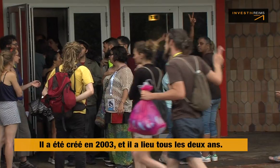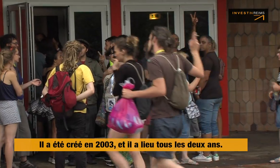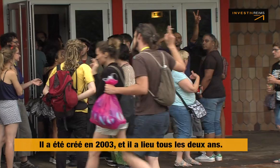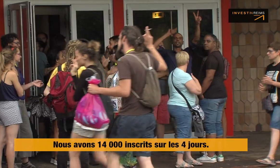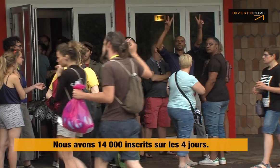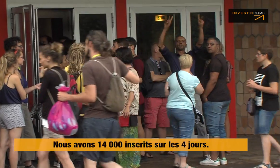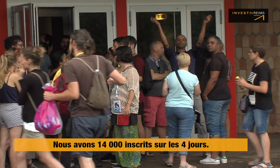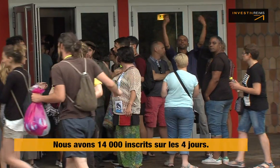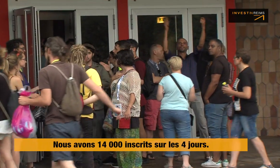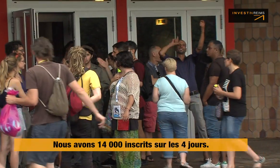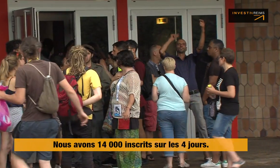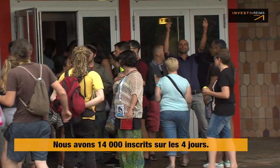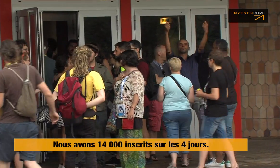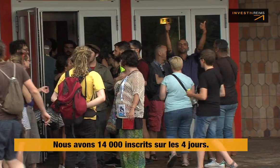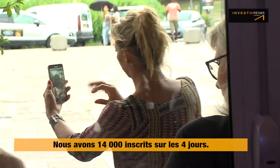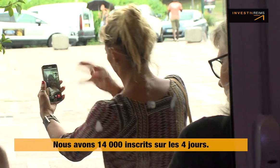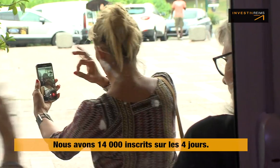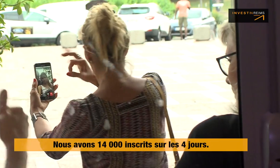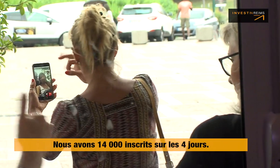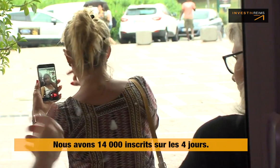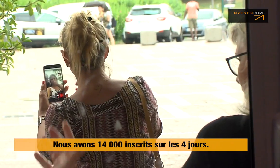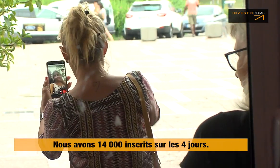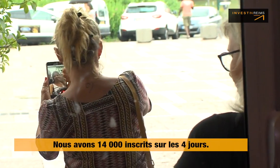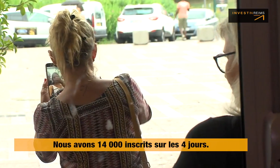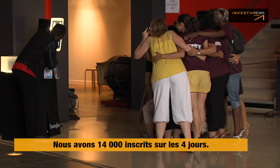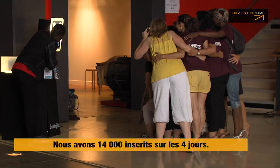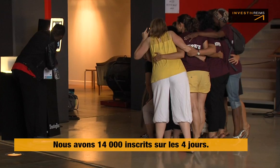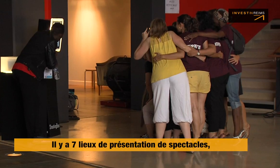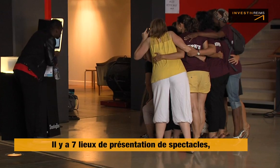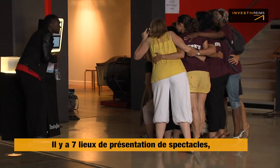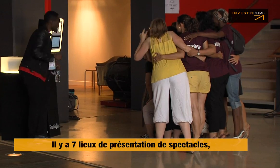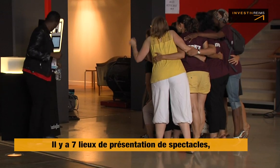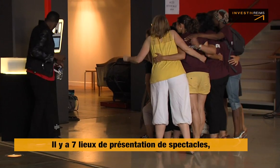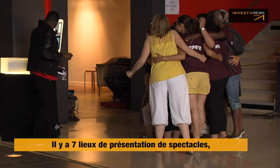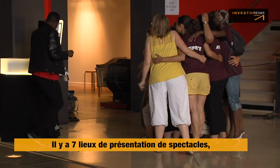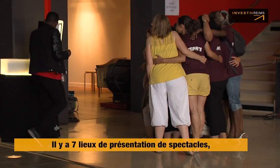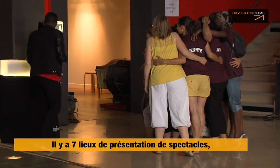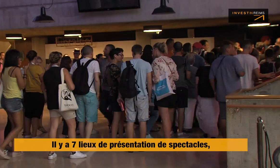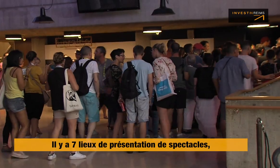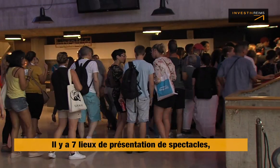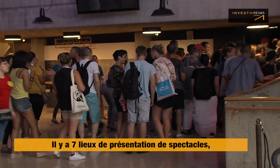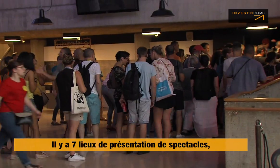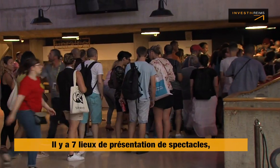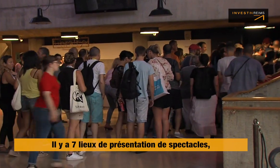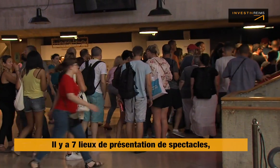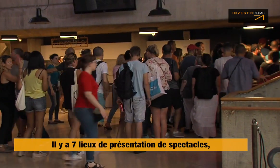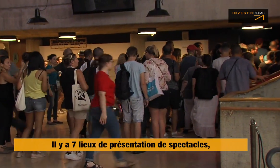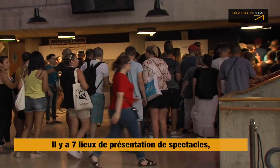'à aujourd'hui. Nous avons 14 000 inscrits sur les quatre jours. Il y a sept lieux de